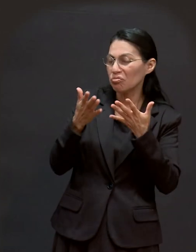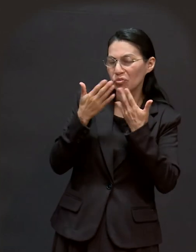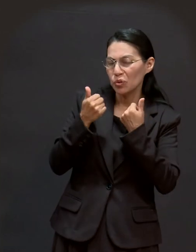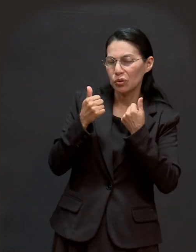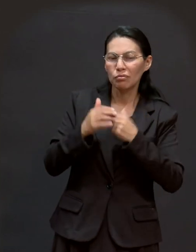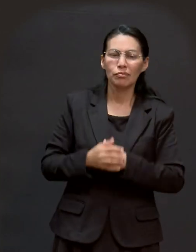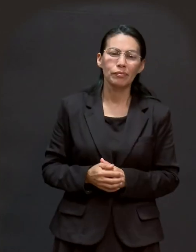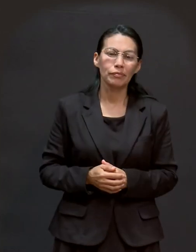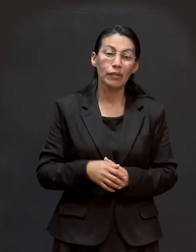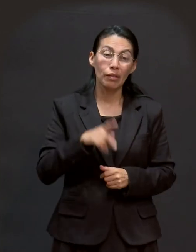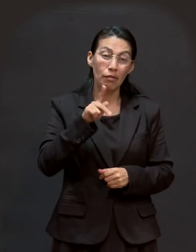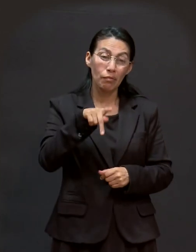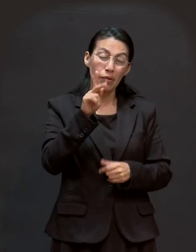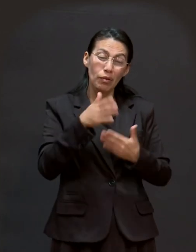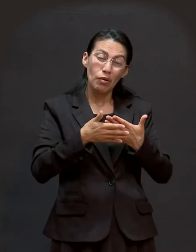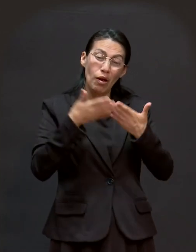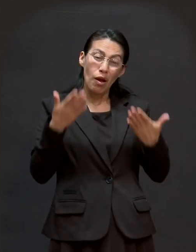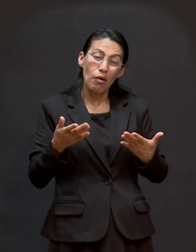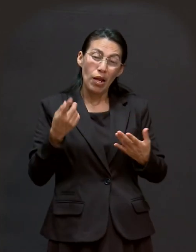del otro lado